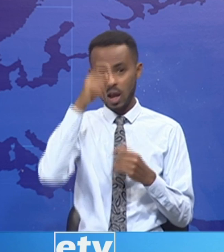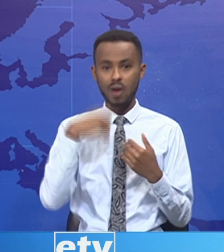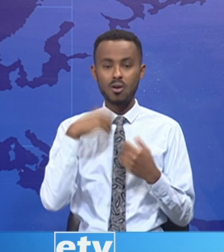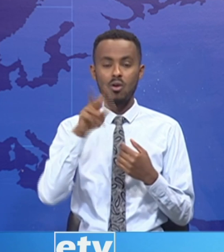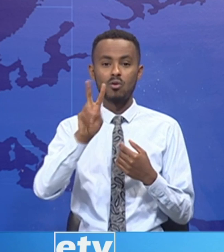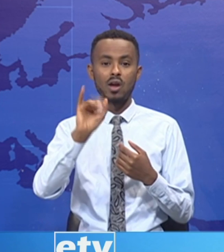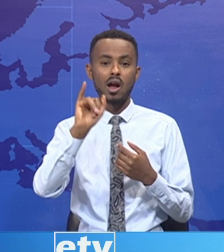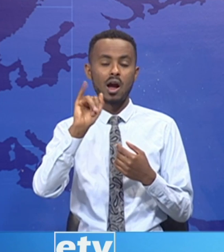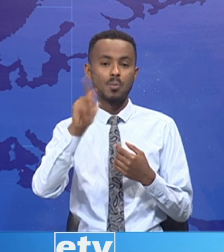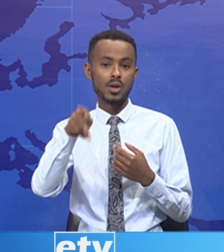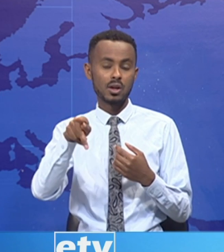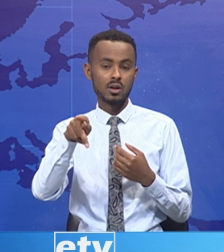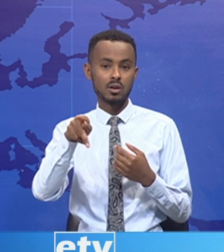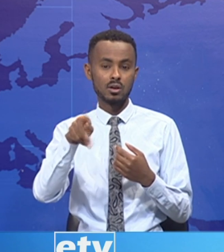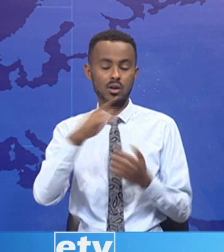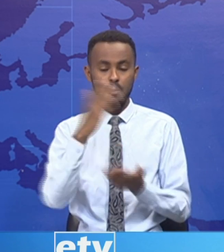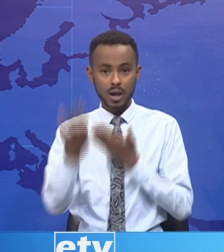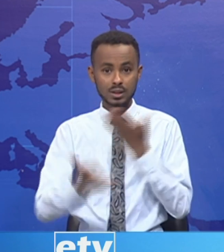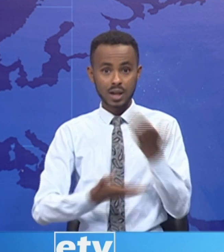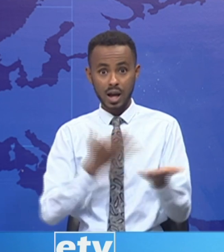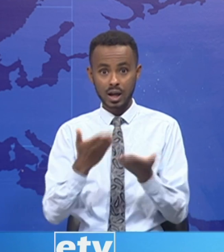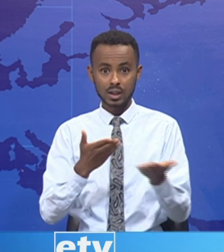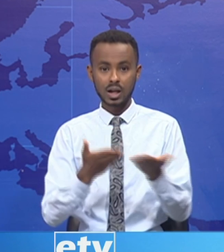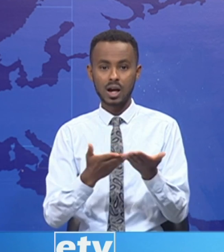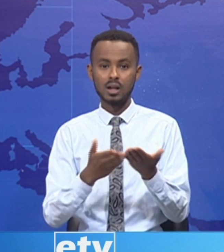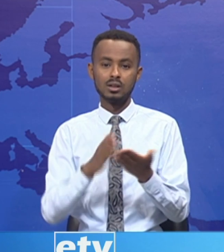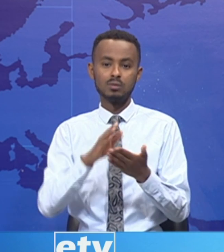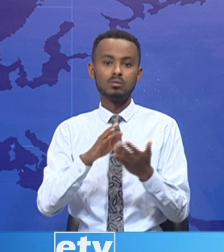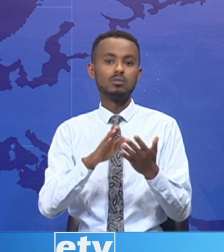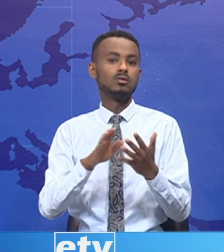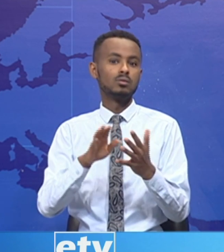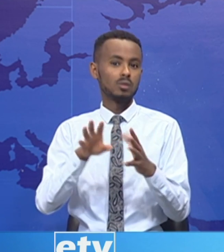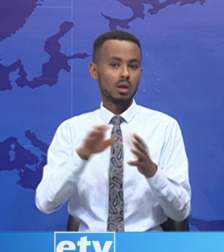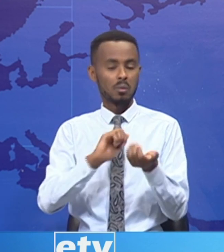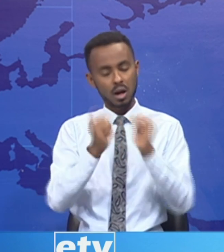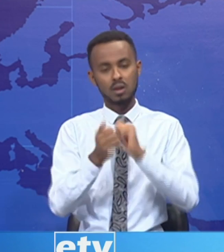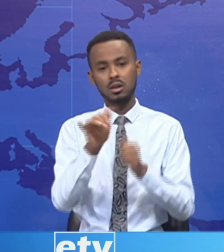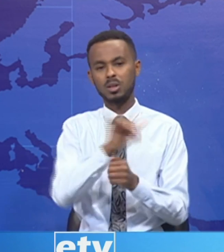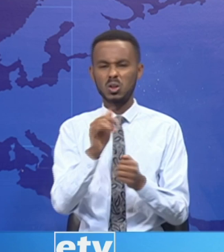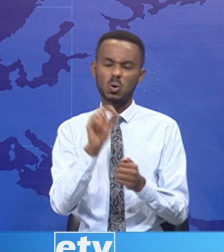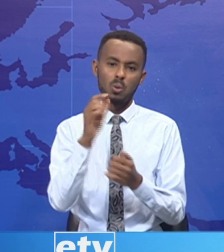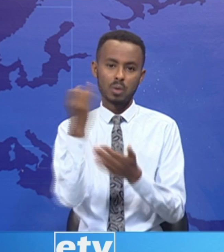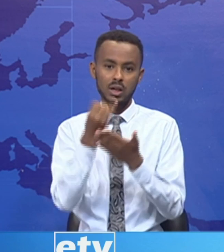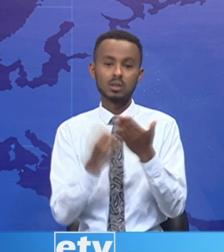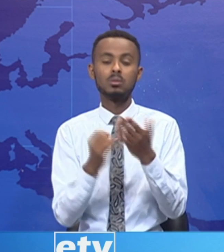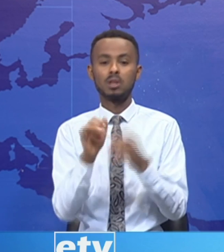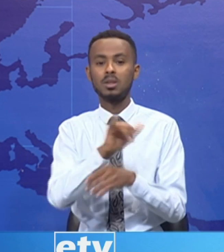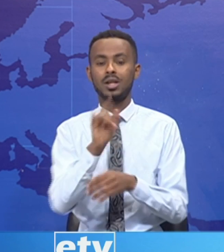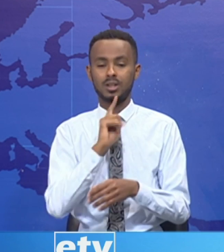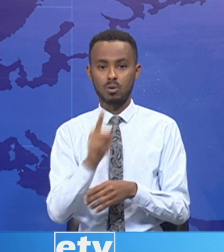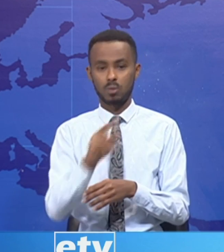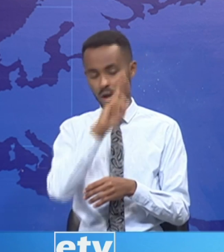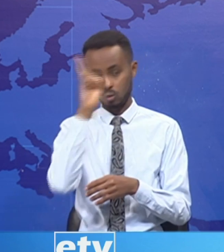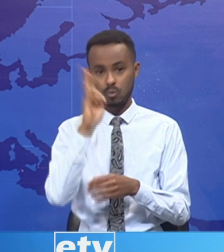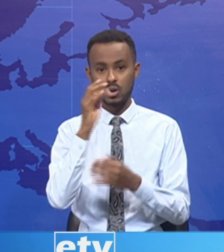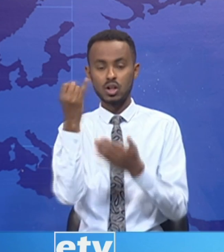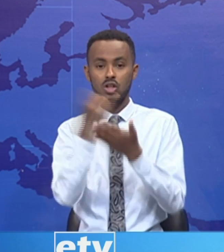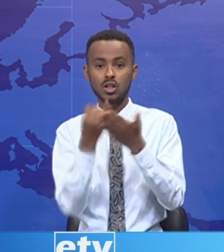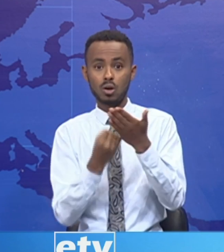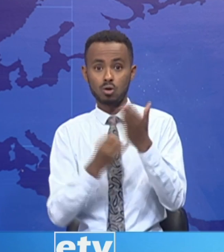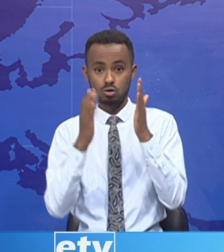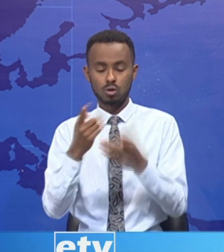የቪአይፒ ማስተናገጃ ተርሚናል ተመሳሳይ ነው። እንዲያውም በቅርጽም ይመሳሰላል። ምክንያቱም